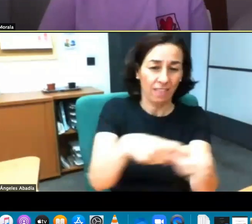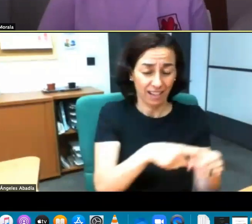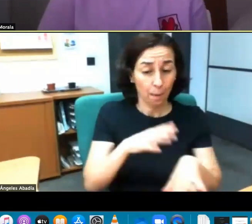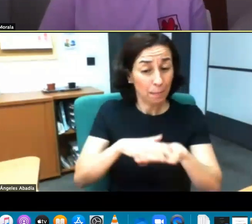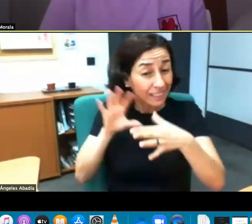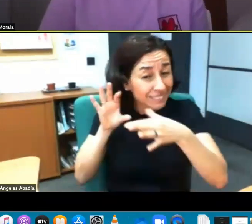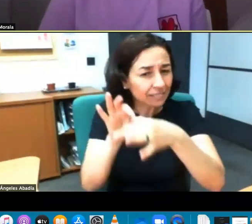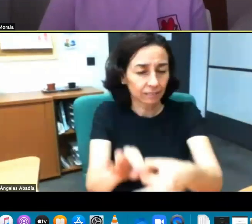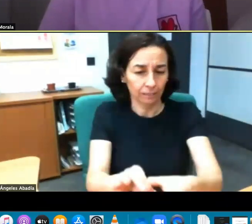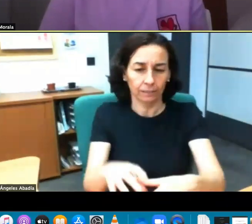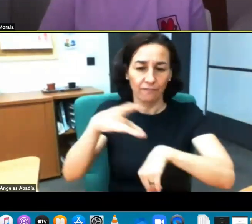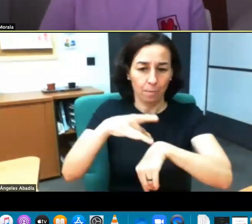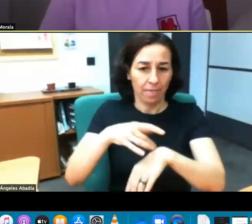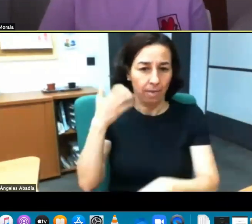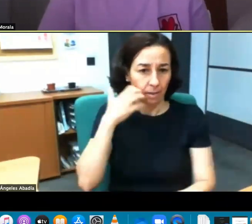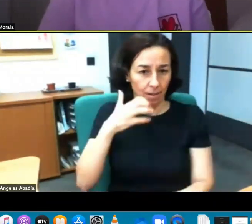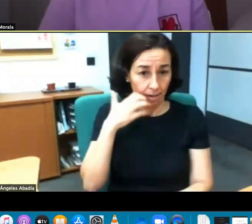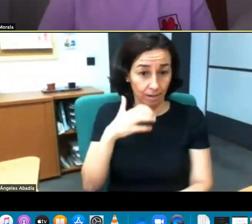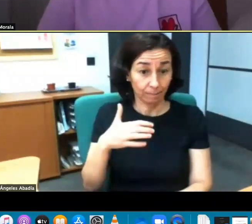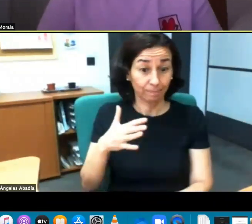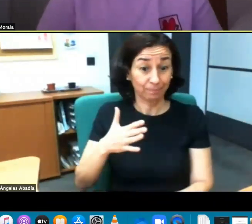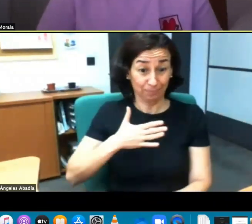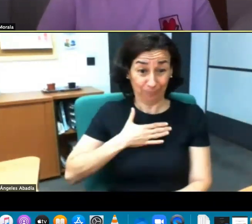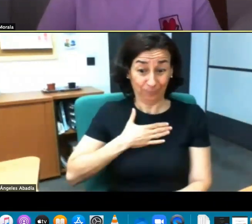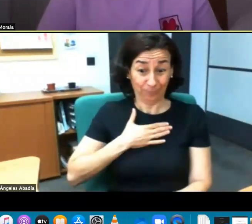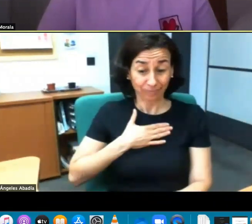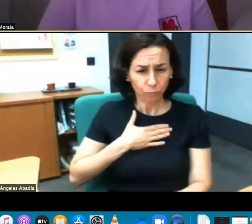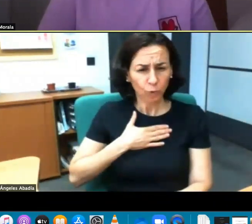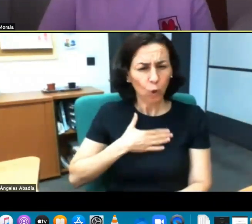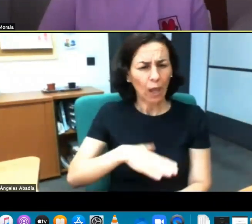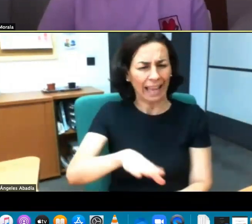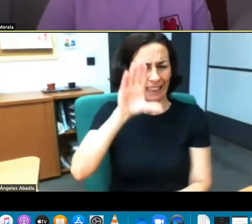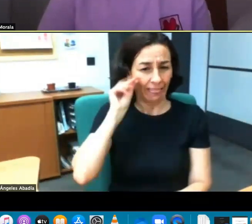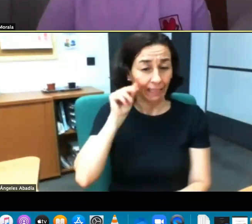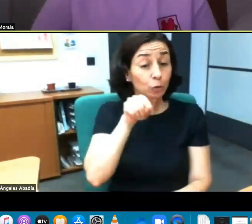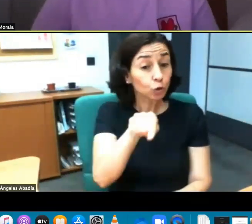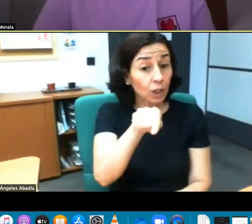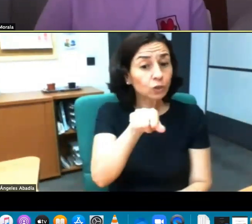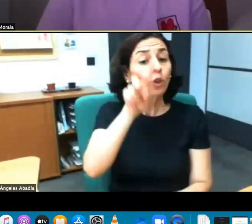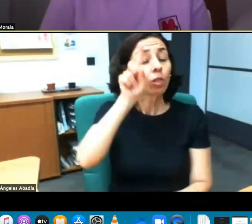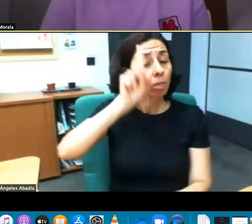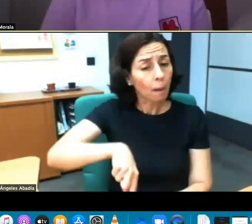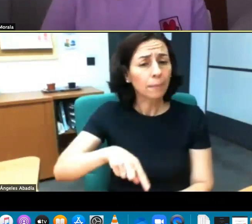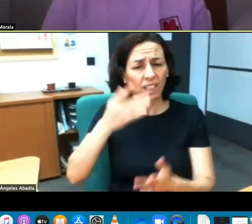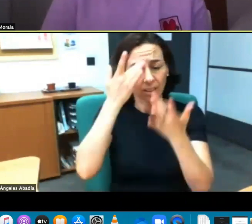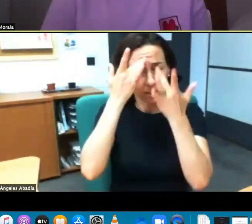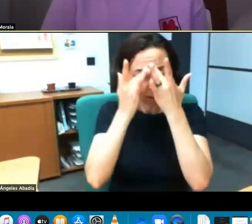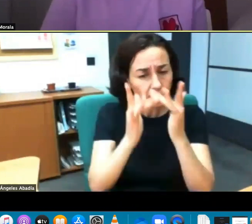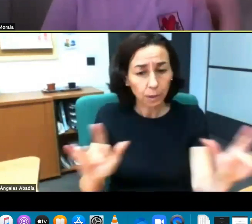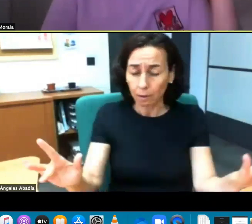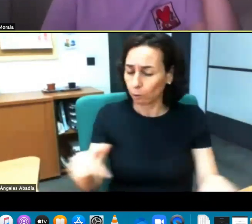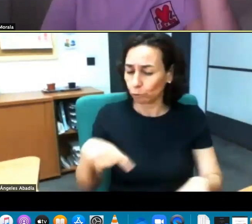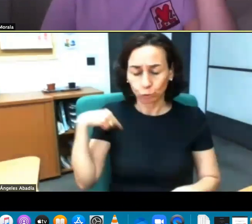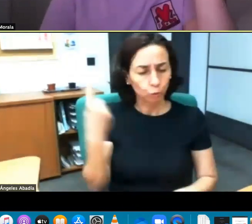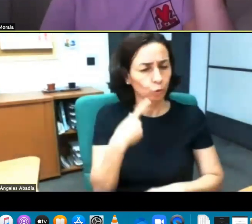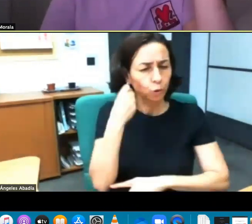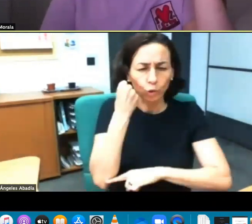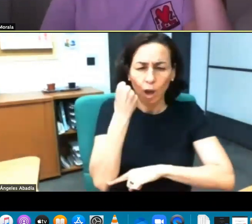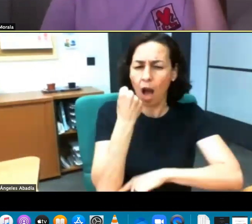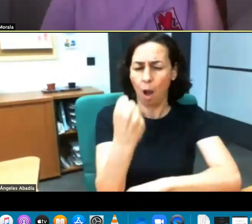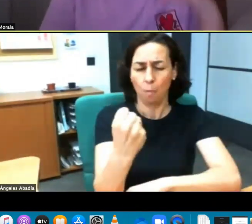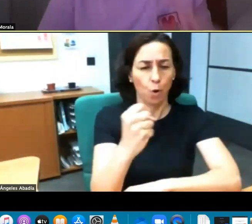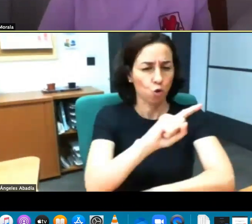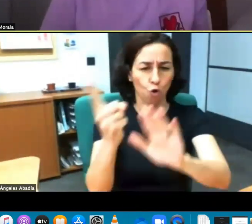esa actividad y esa acción sobre todo también como sensibilización, y nosotros les apoyamos en toda la realización de esa